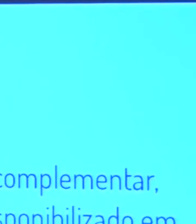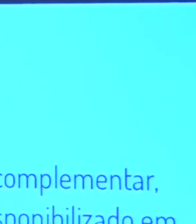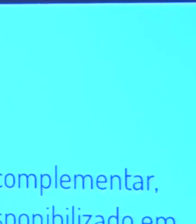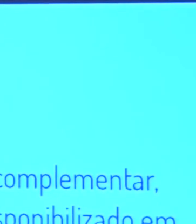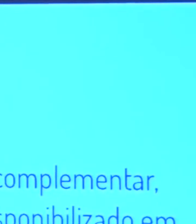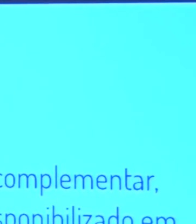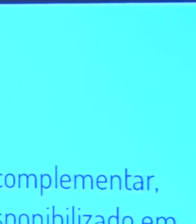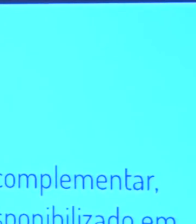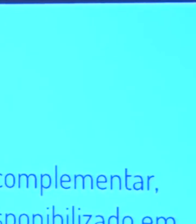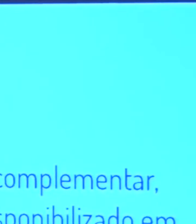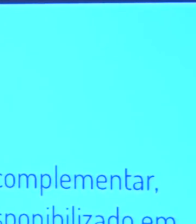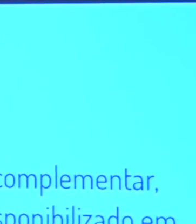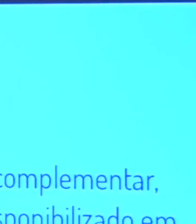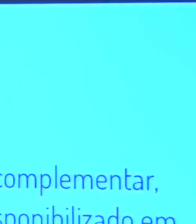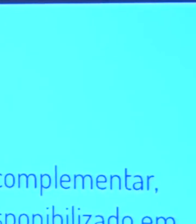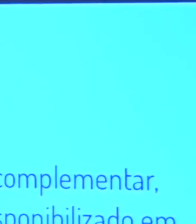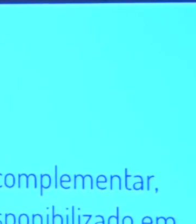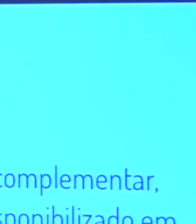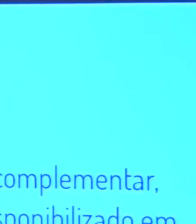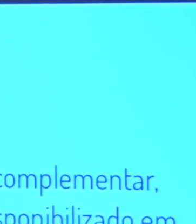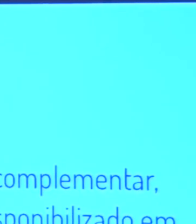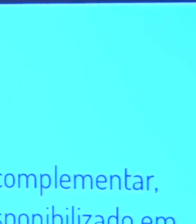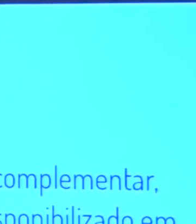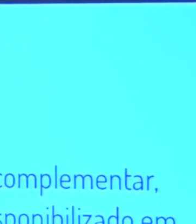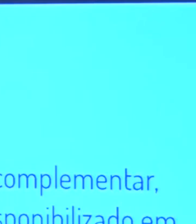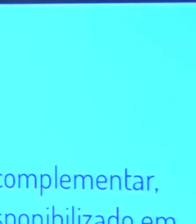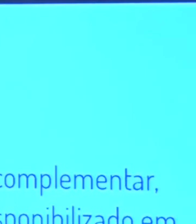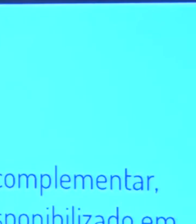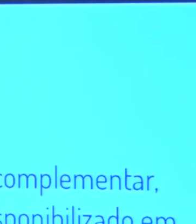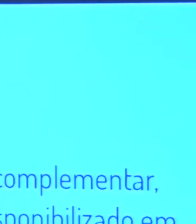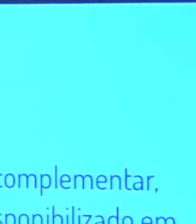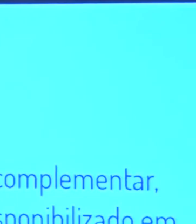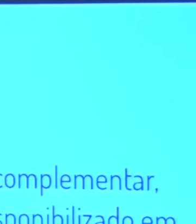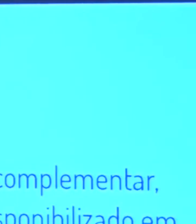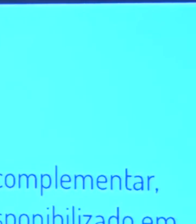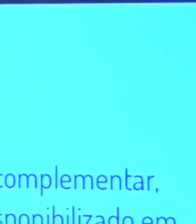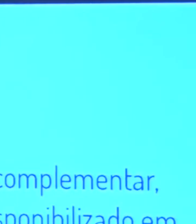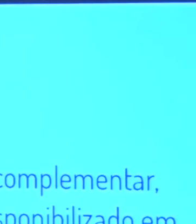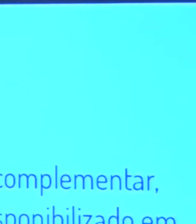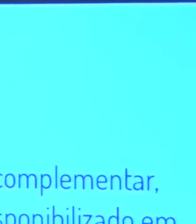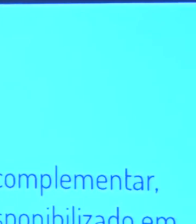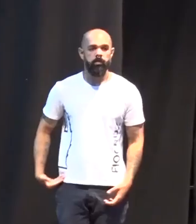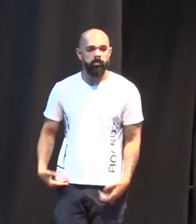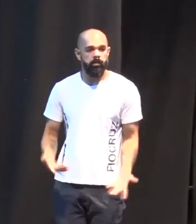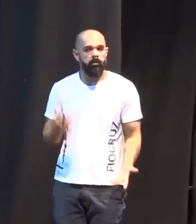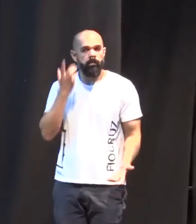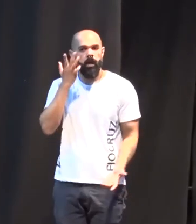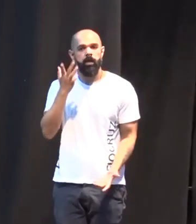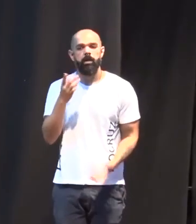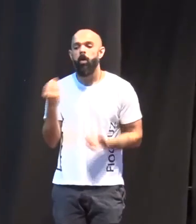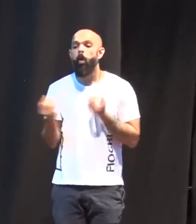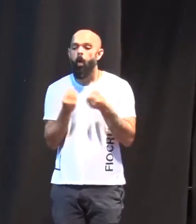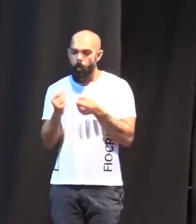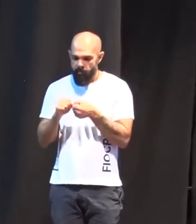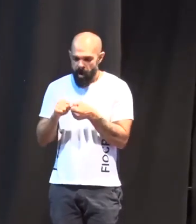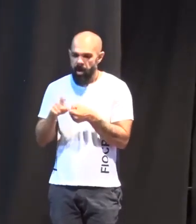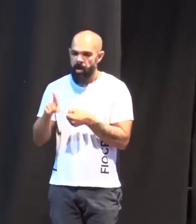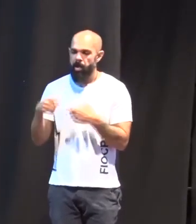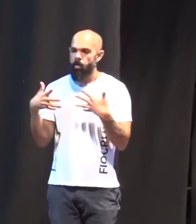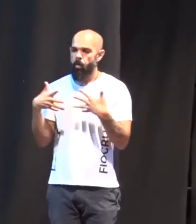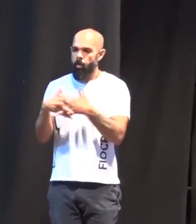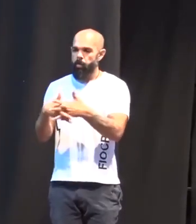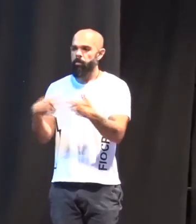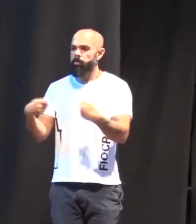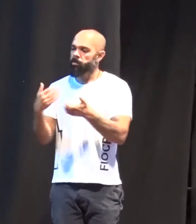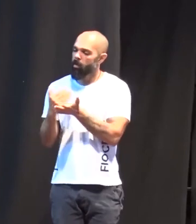tem uma política de que parte desse material é licenciado de forma aberta. Como a gente faz isso é complicado, mas a